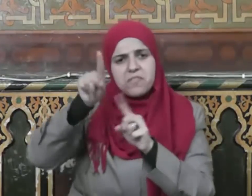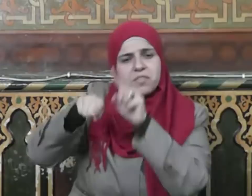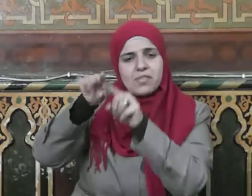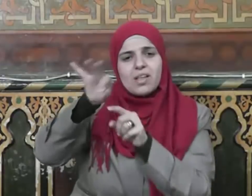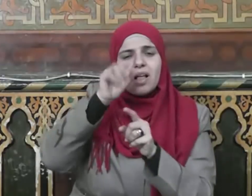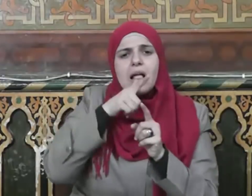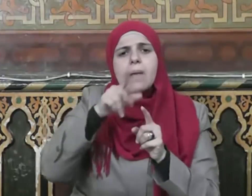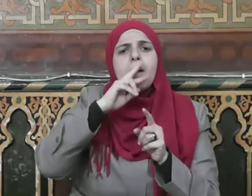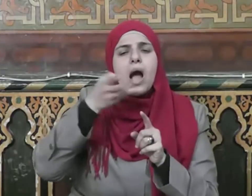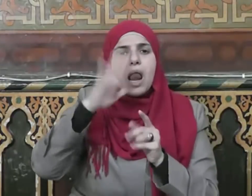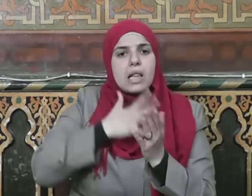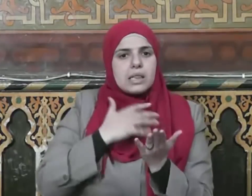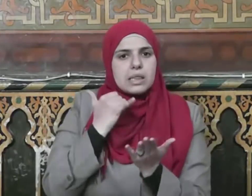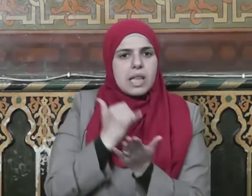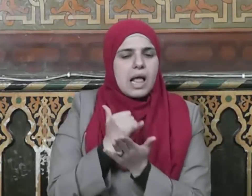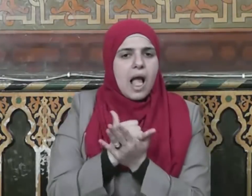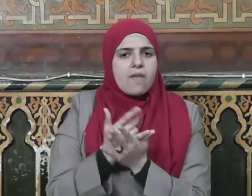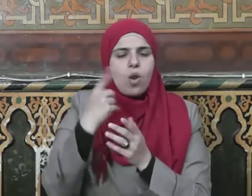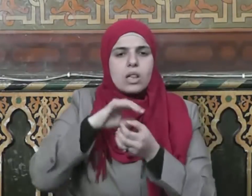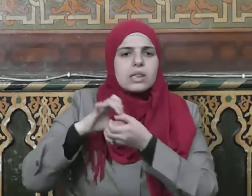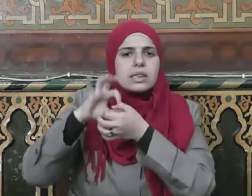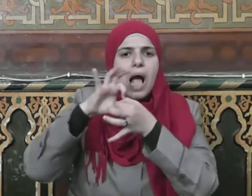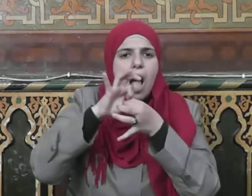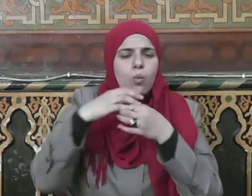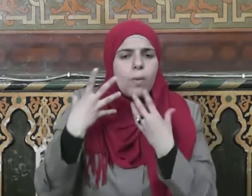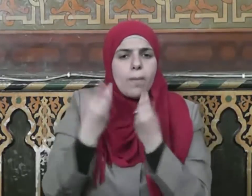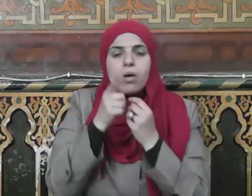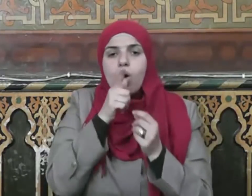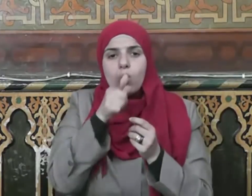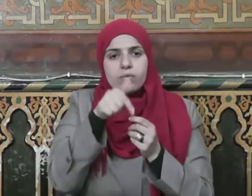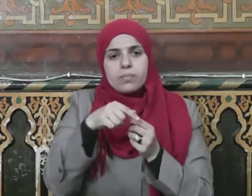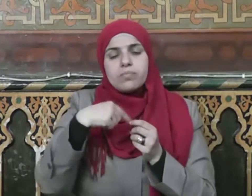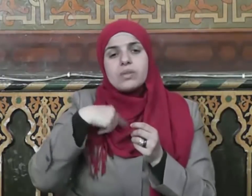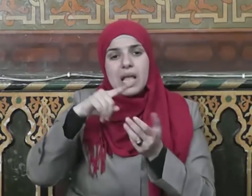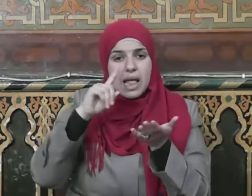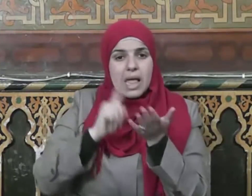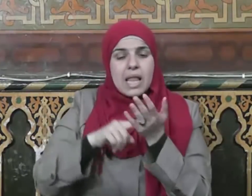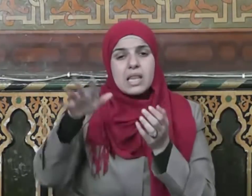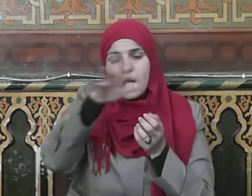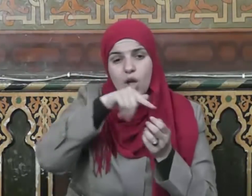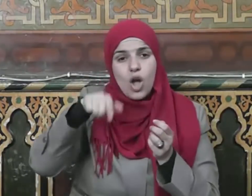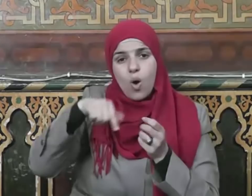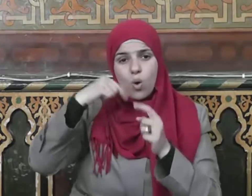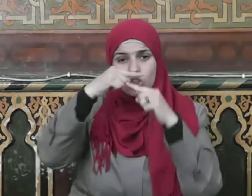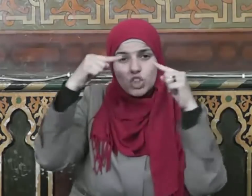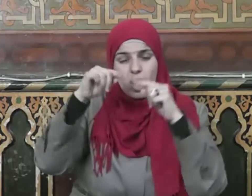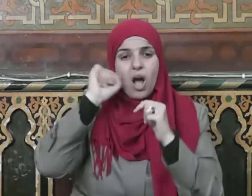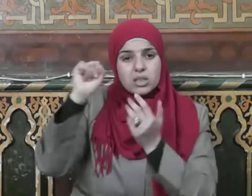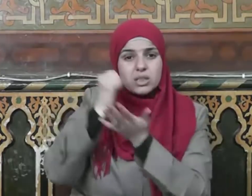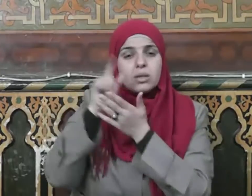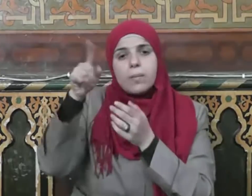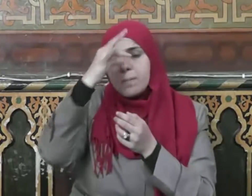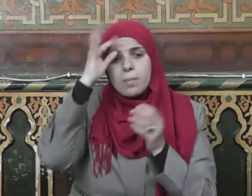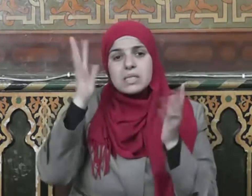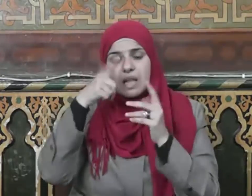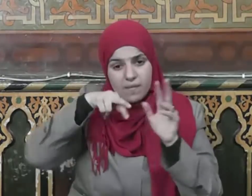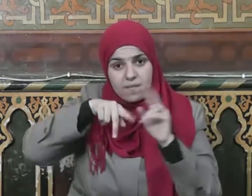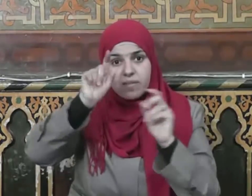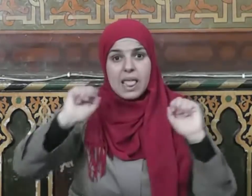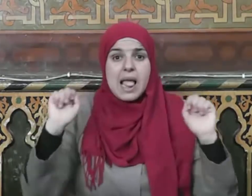من تكافل وتعاون، فيقول: إن الأشعريين إذا أرملوا في الغزو أو قل